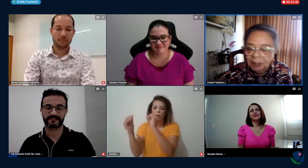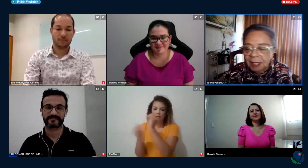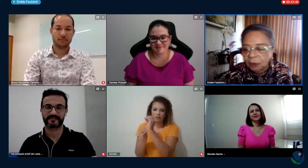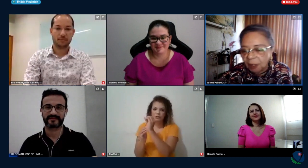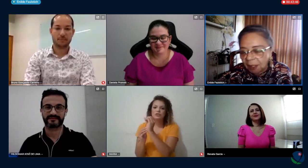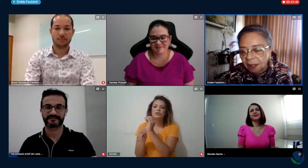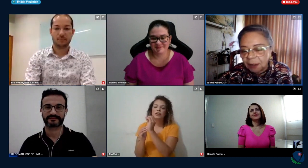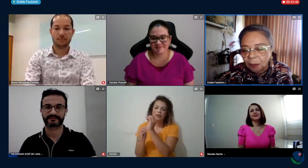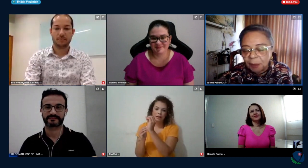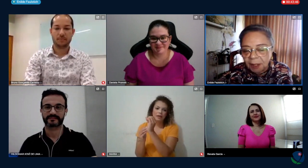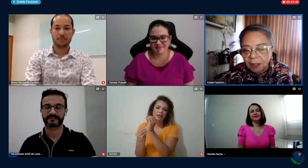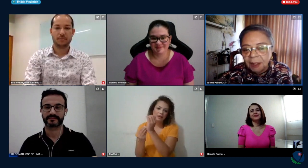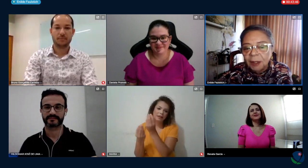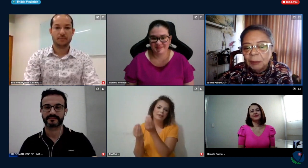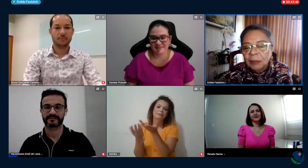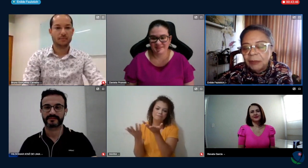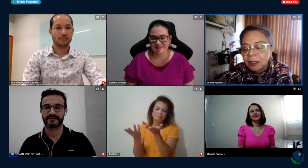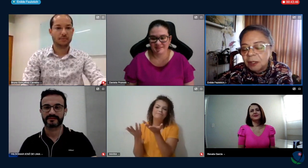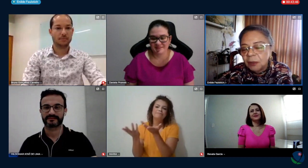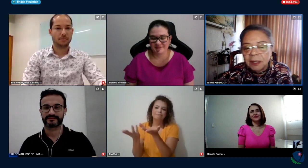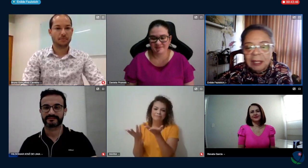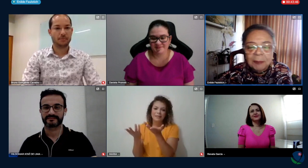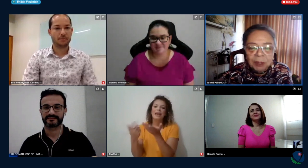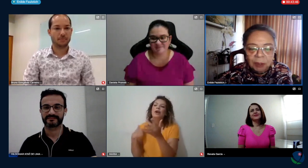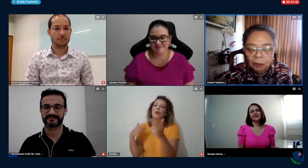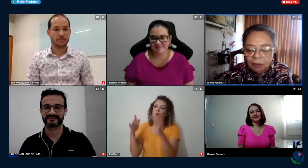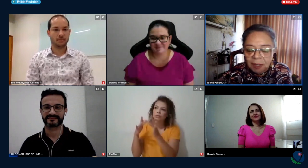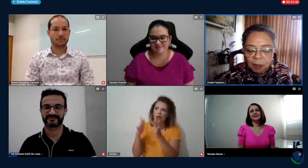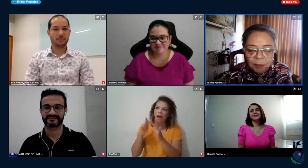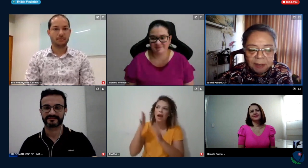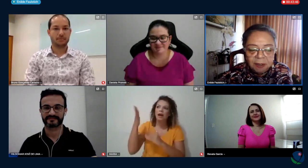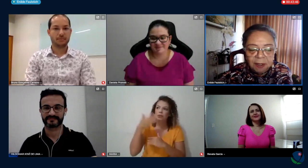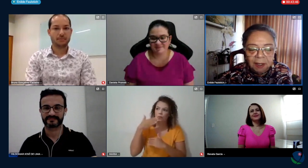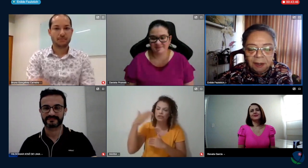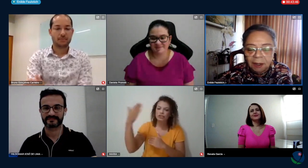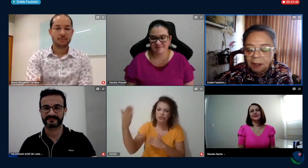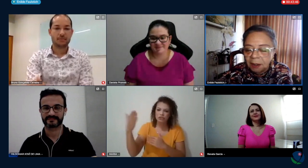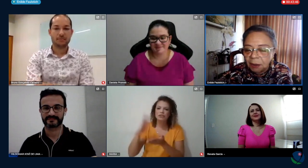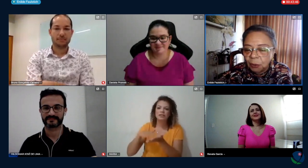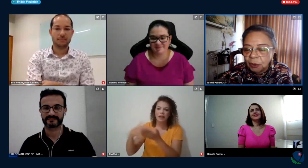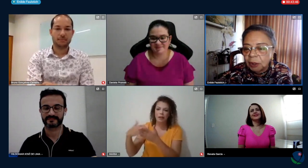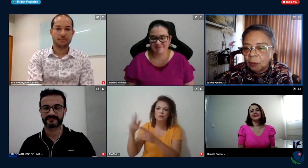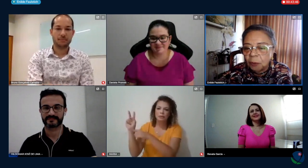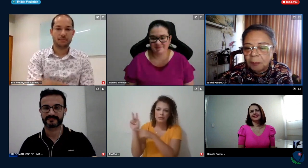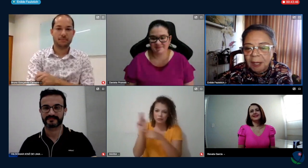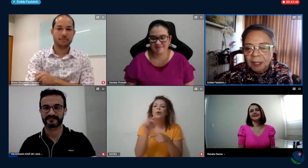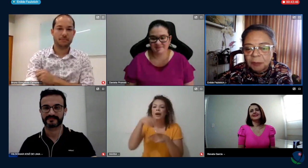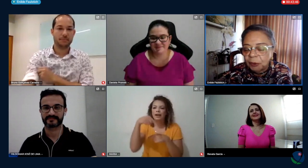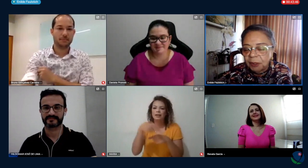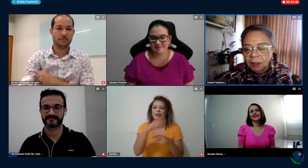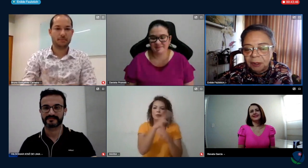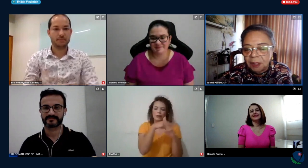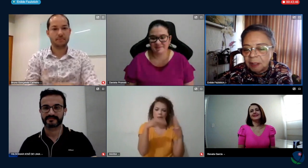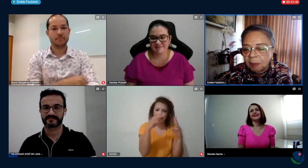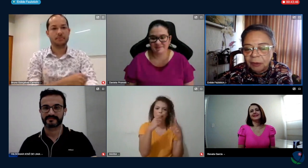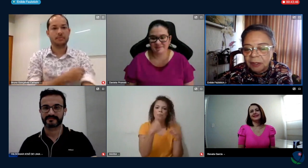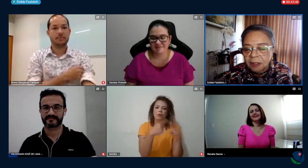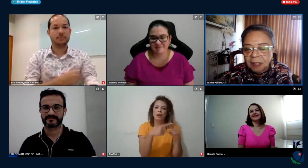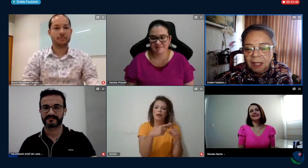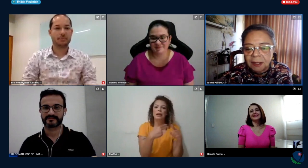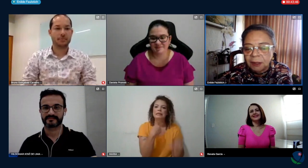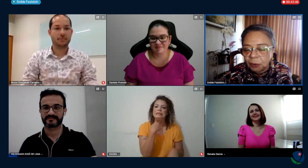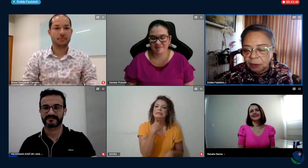fiz o contato, Renato também. Uma vez que os intérpretes da Universidade de Brasília hoje estão ocupados porque tem